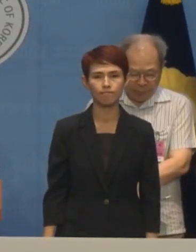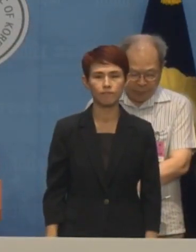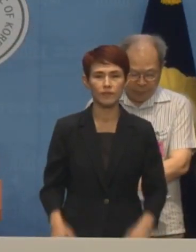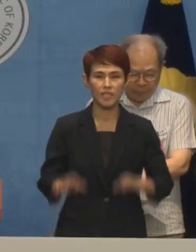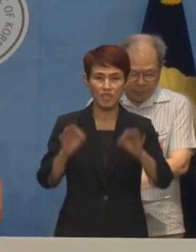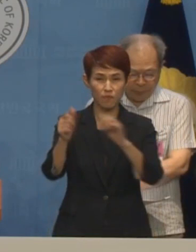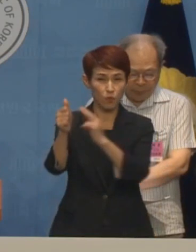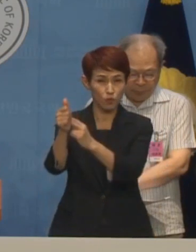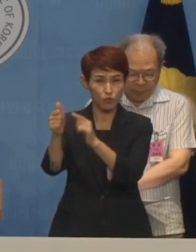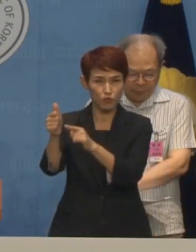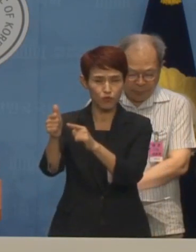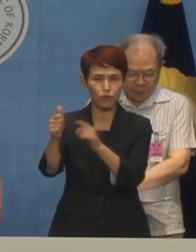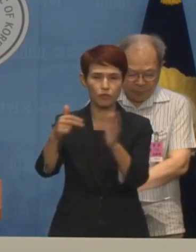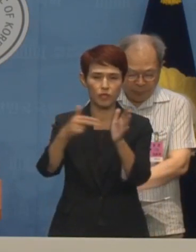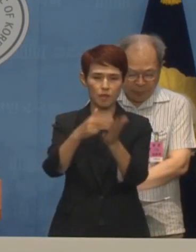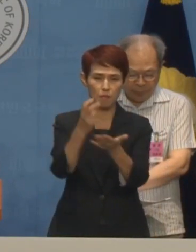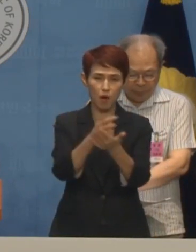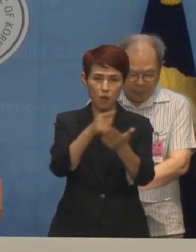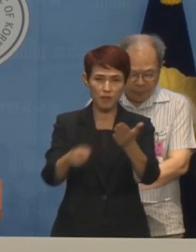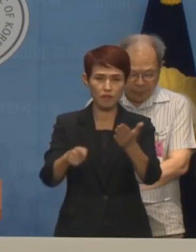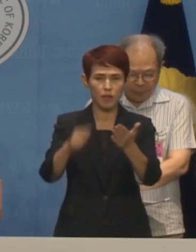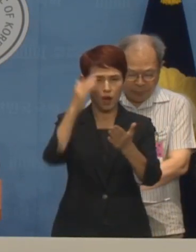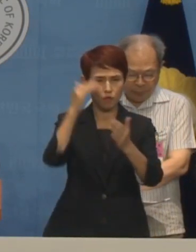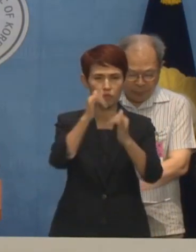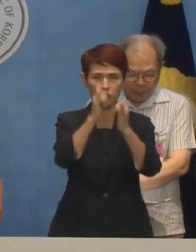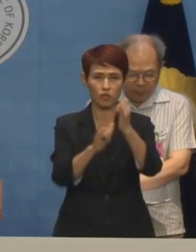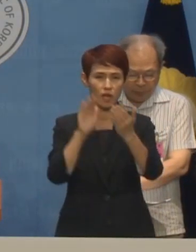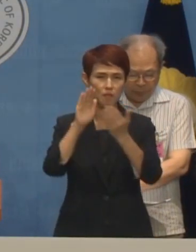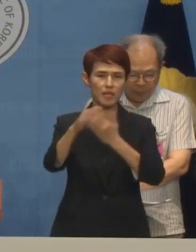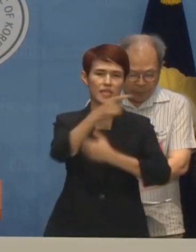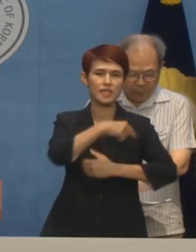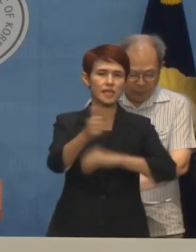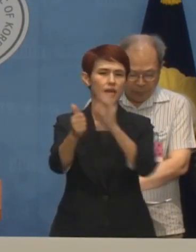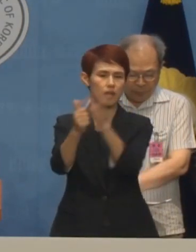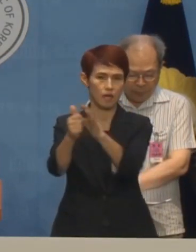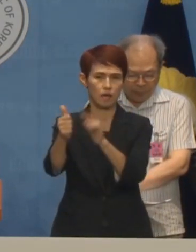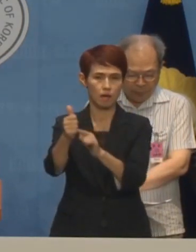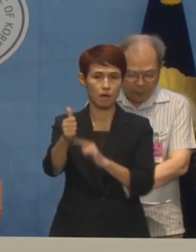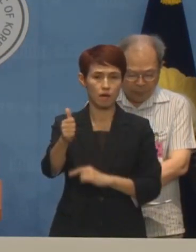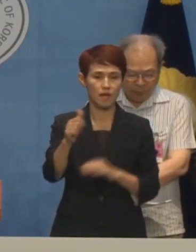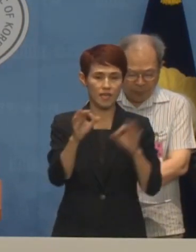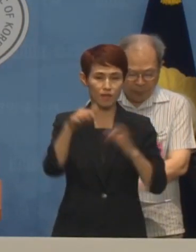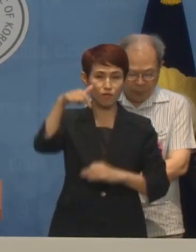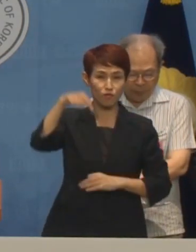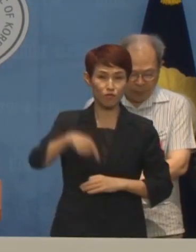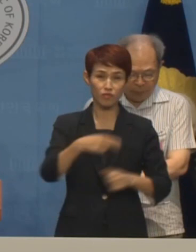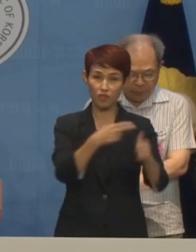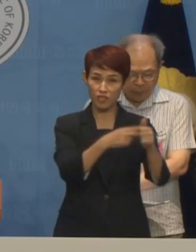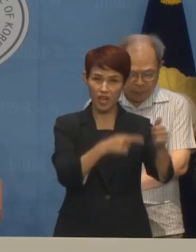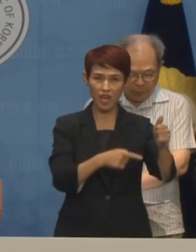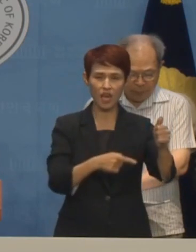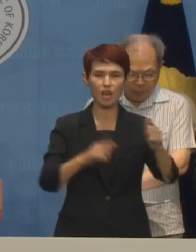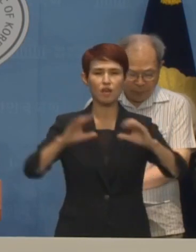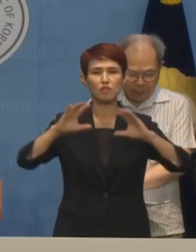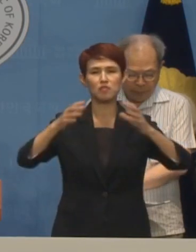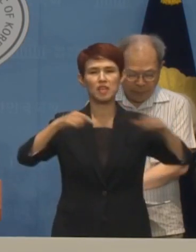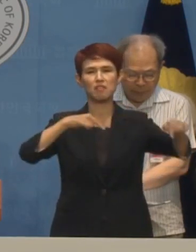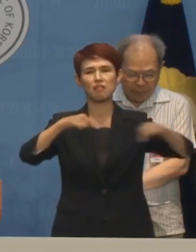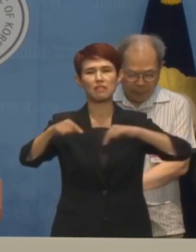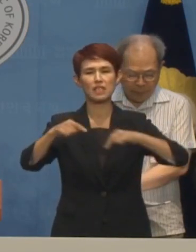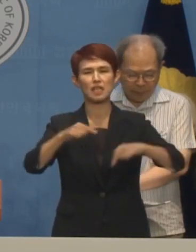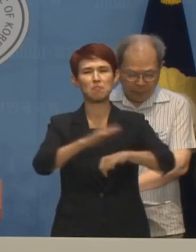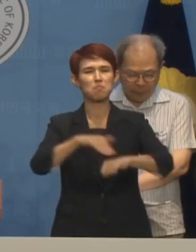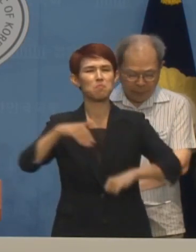김영석 교수는 재단법인 대한민국 역사와 미래 이사장으로서 과거 김구 선생에 대해 국제 정세를